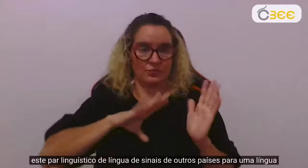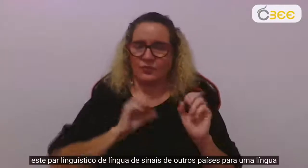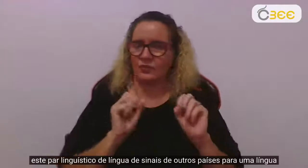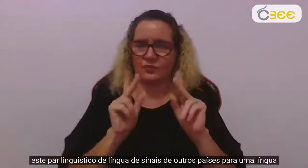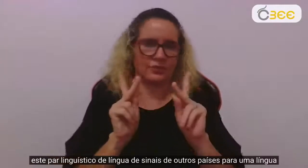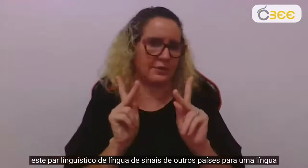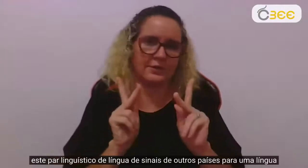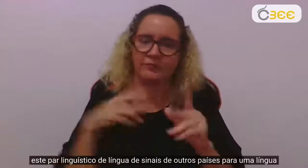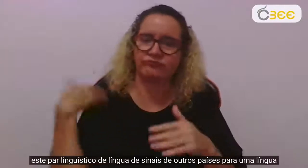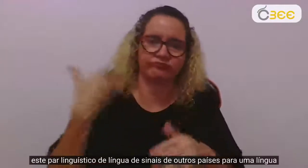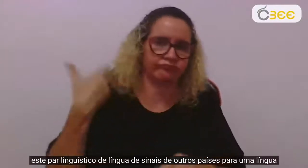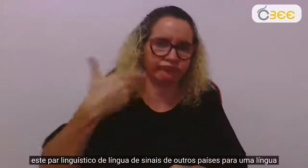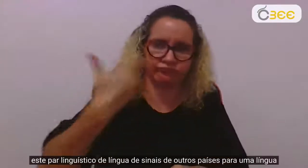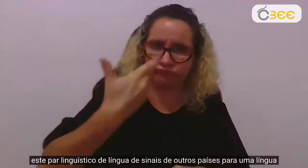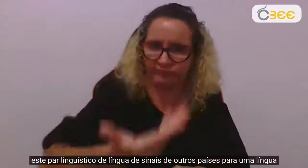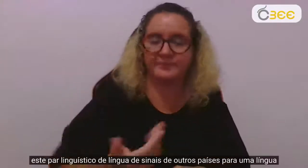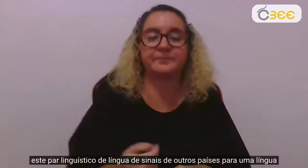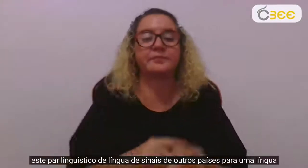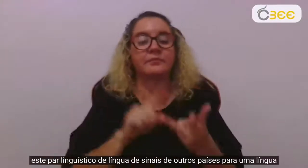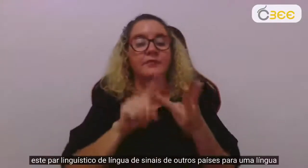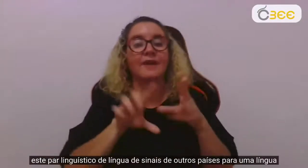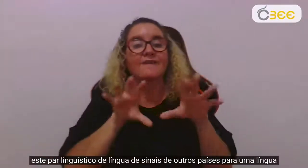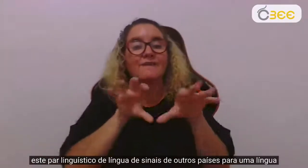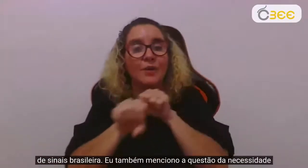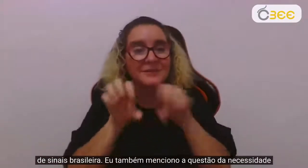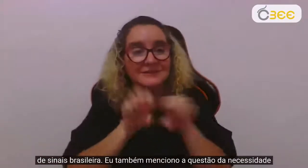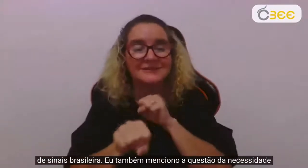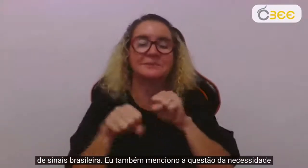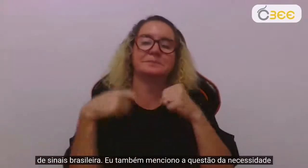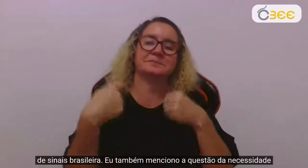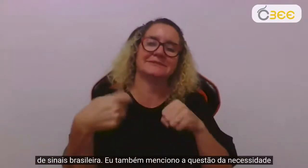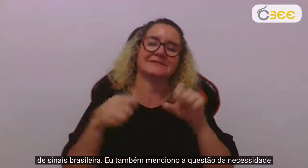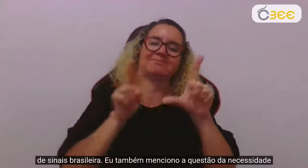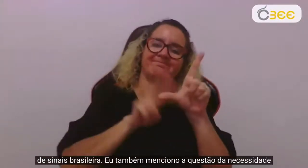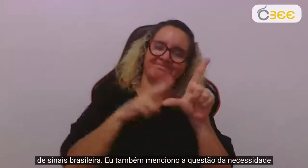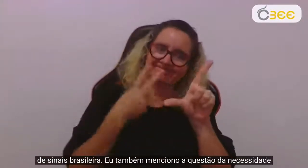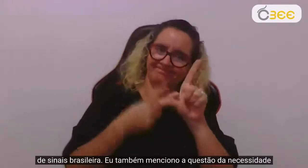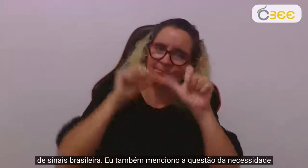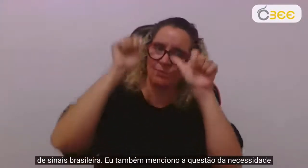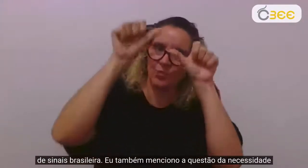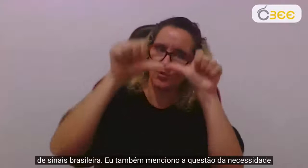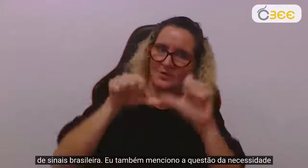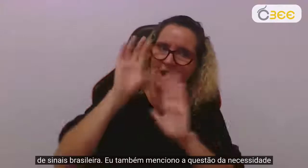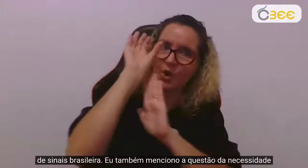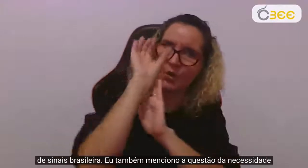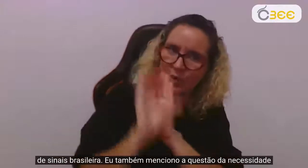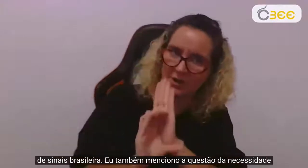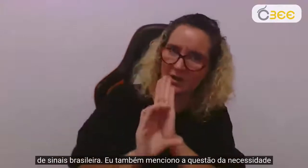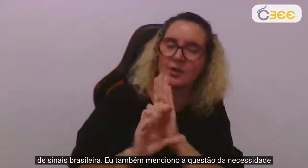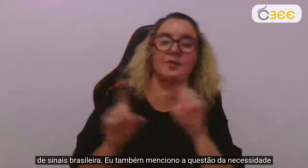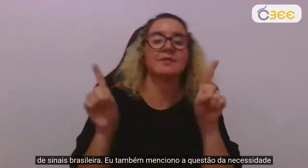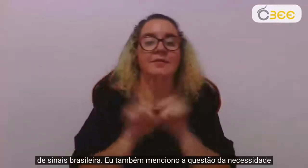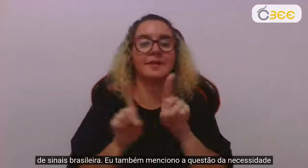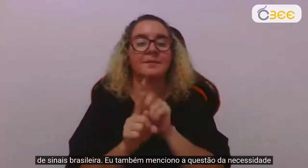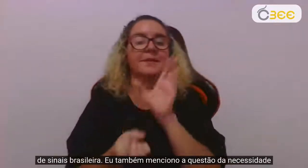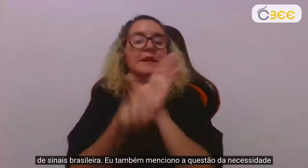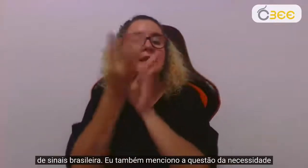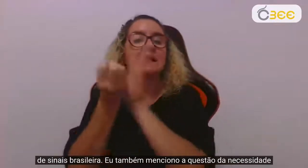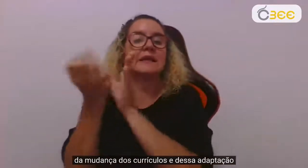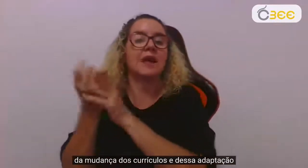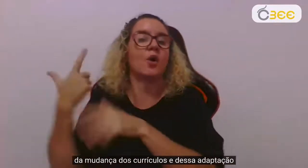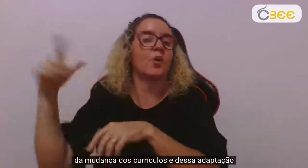de língua de sinais de outros países para uma língua de sinais brasileira. Eu também menciono a questão